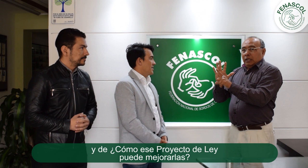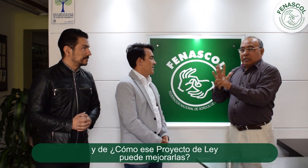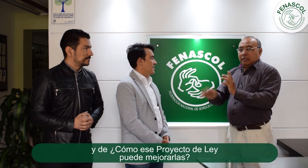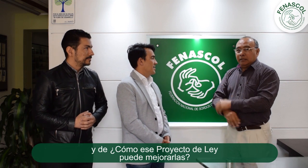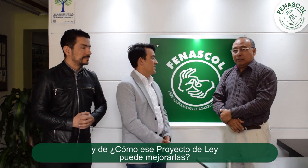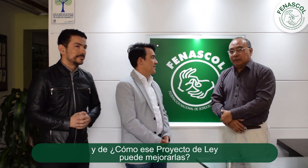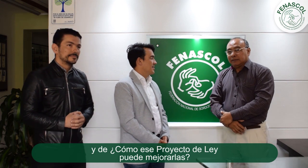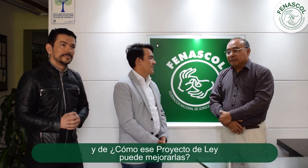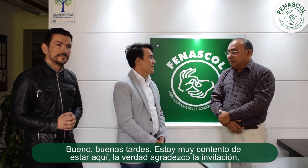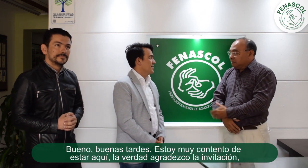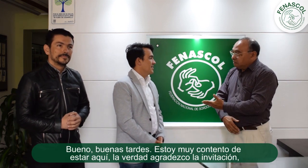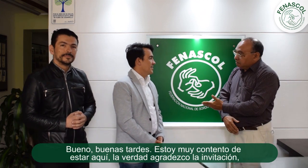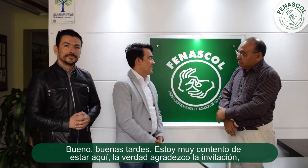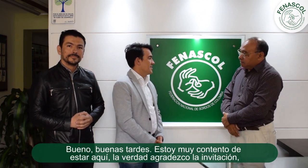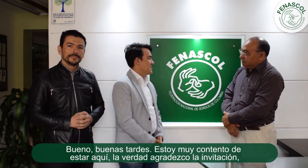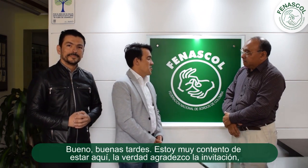mejorarlas?